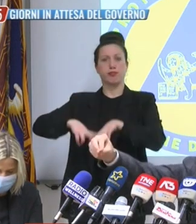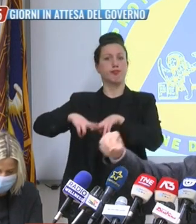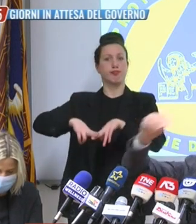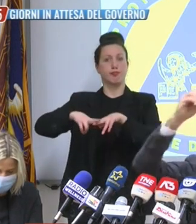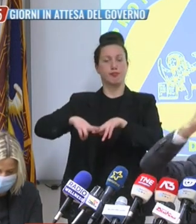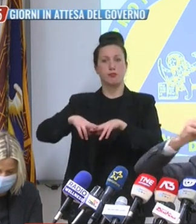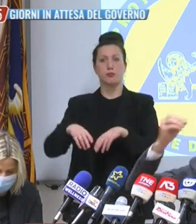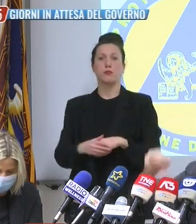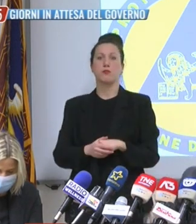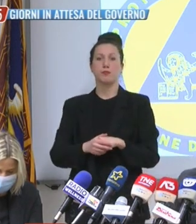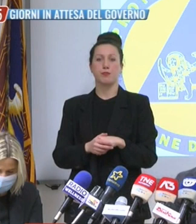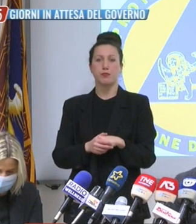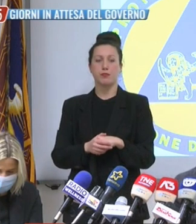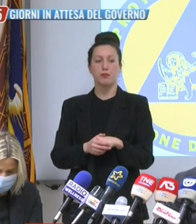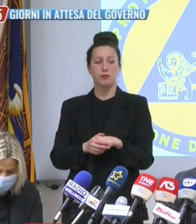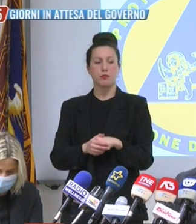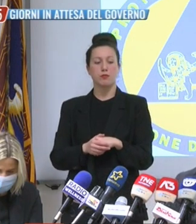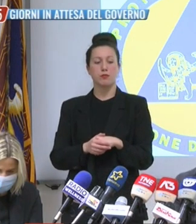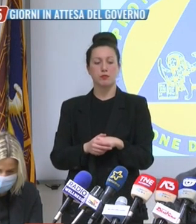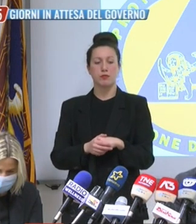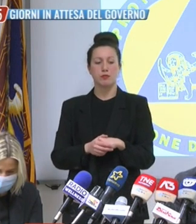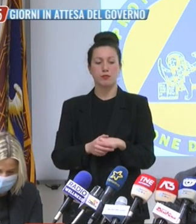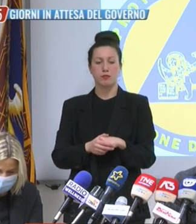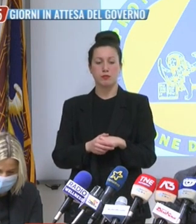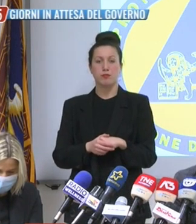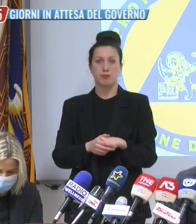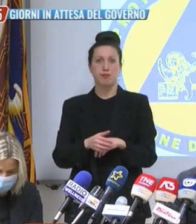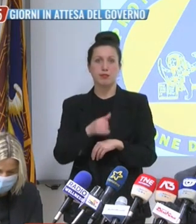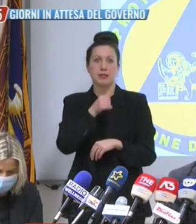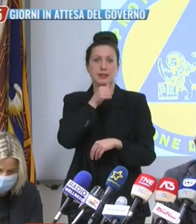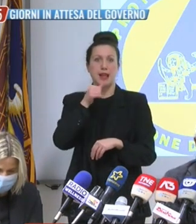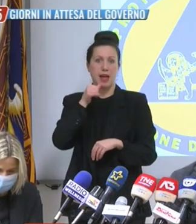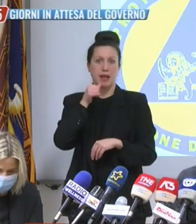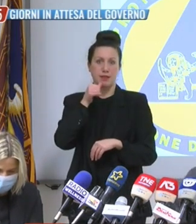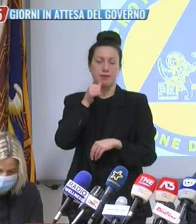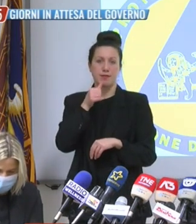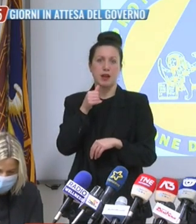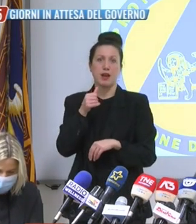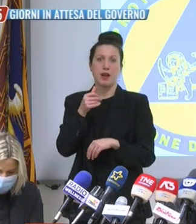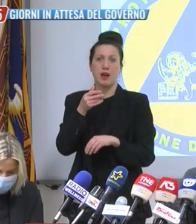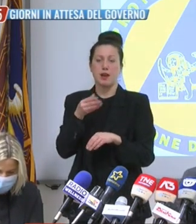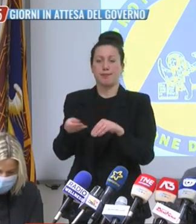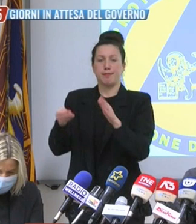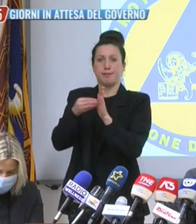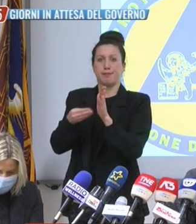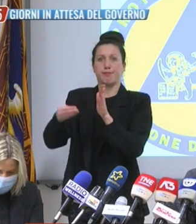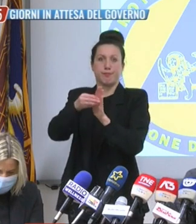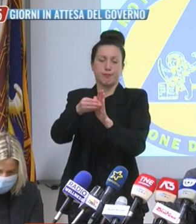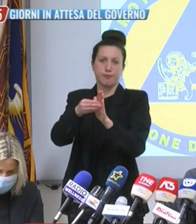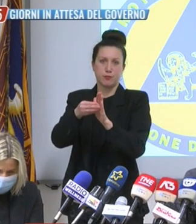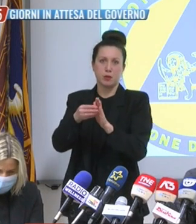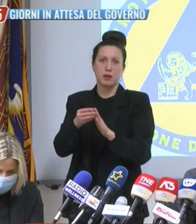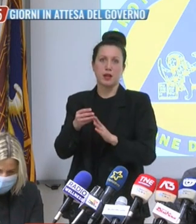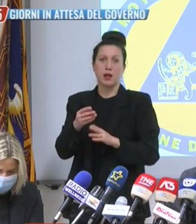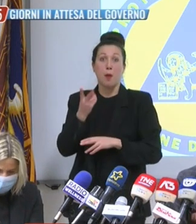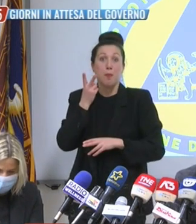autorizzare di far tamponi o far qualcosa, che comunque dovrà essere normata. Quindi è impensabile che non ci sia nessun provvedimento a seguire.